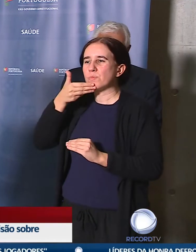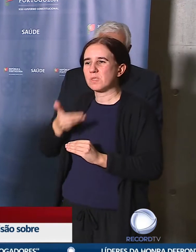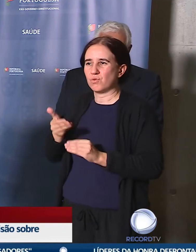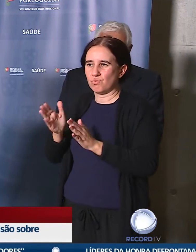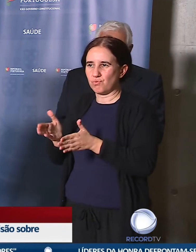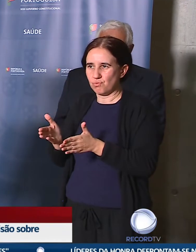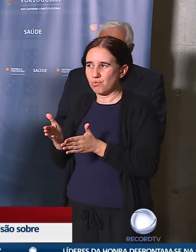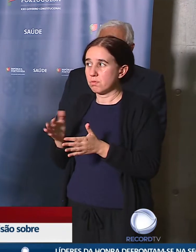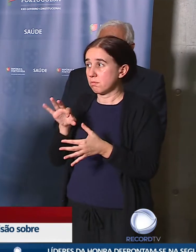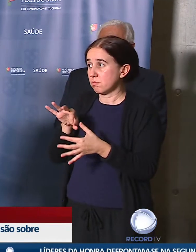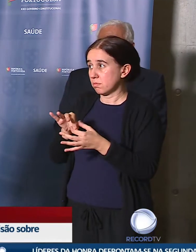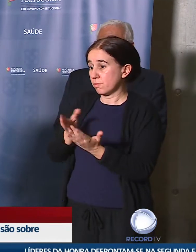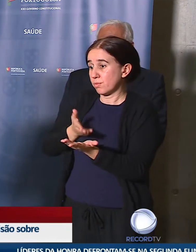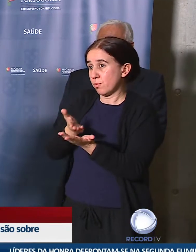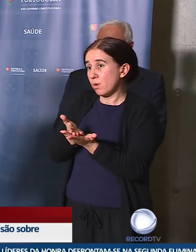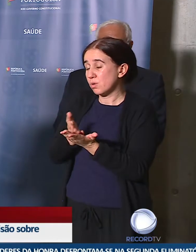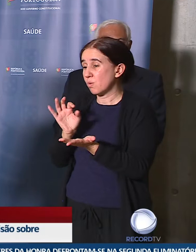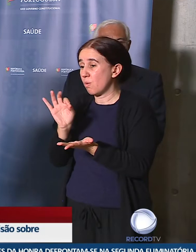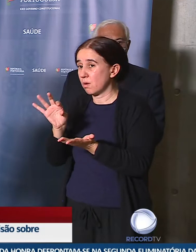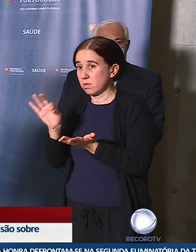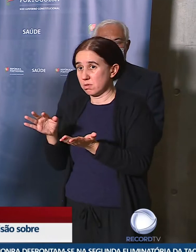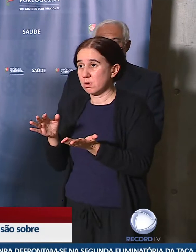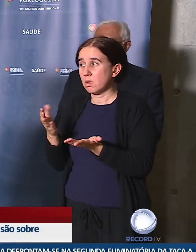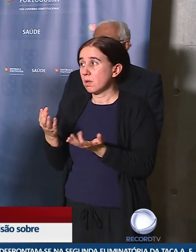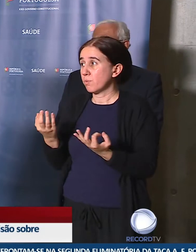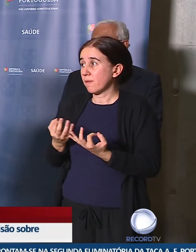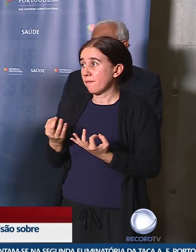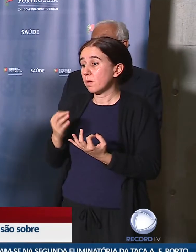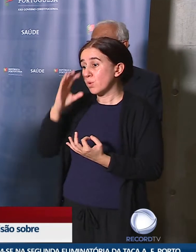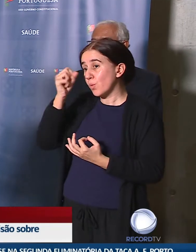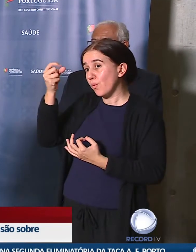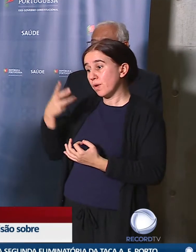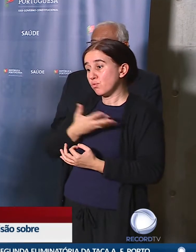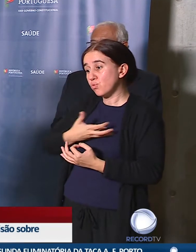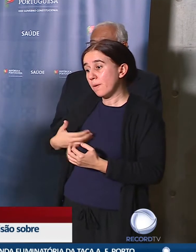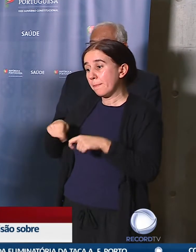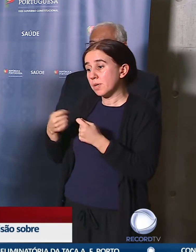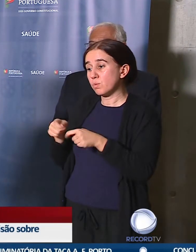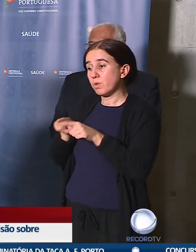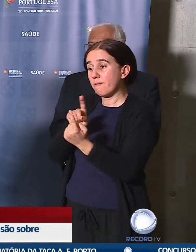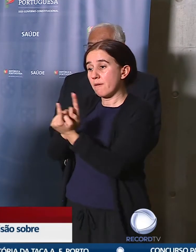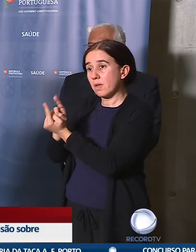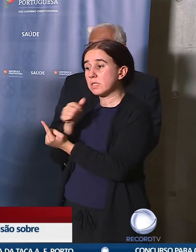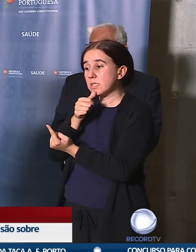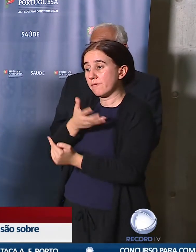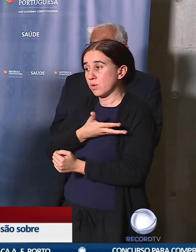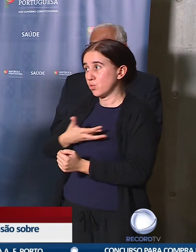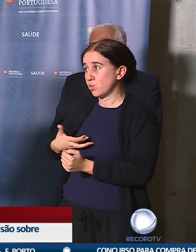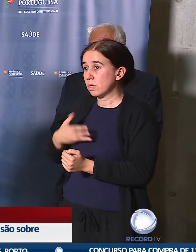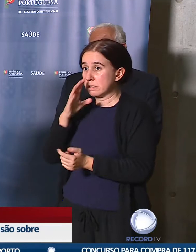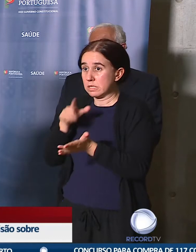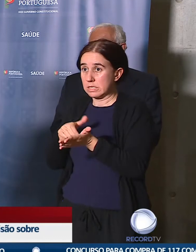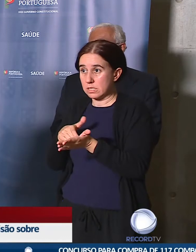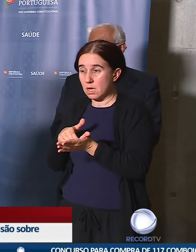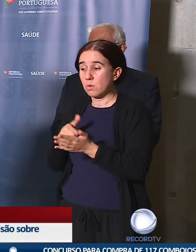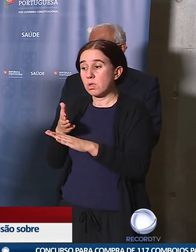especialistas em termos de propostas ou sugestões, uma vez que o Governo vai ouvir os partidos políticos e vai decidir se for